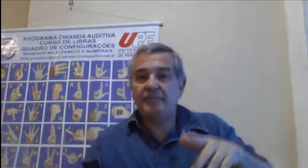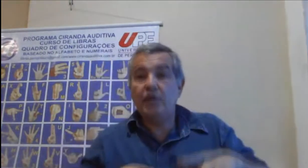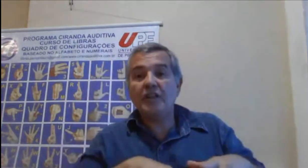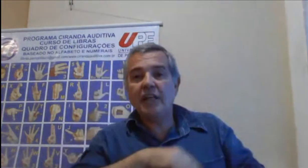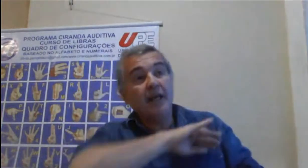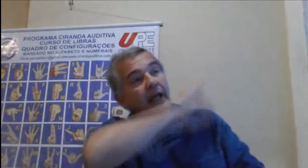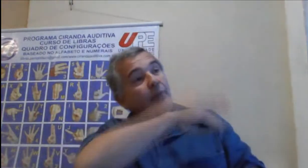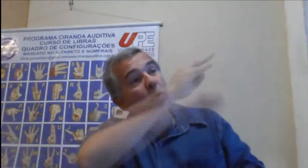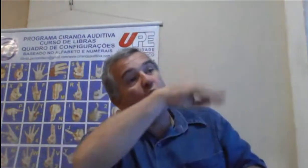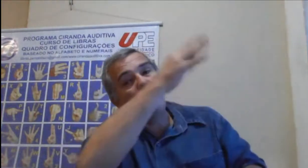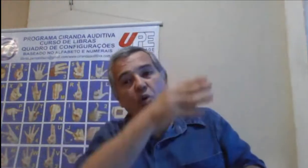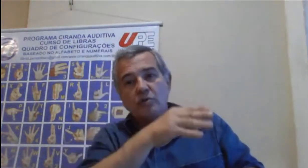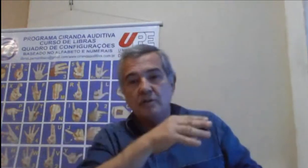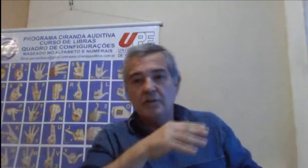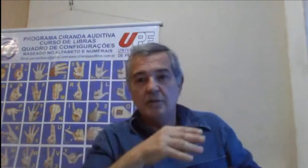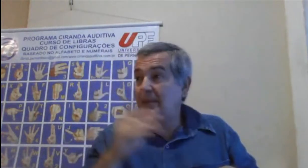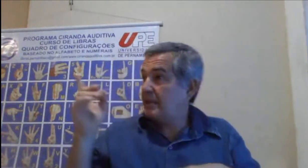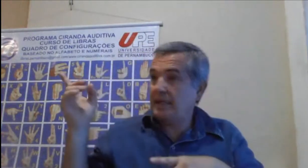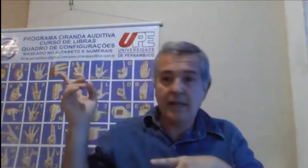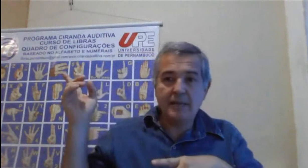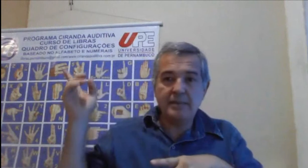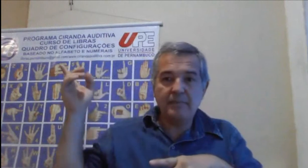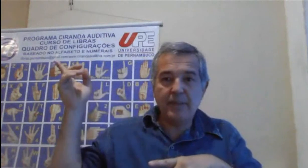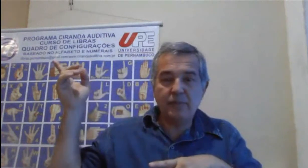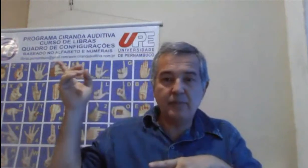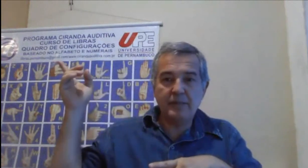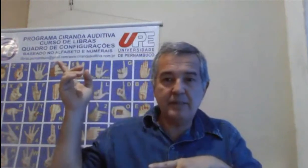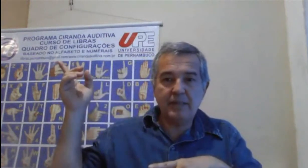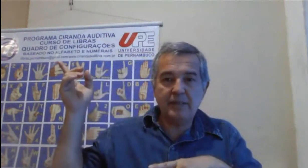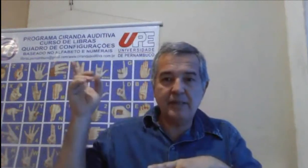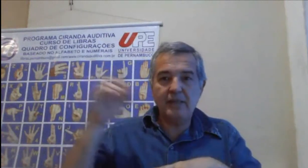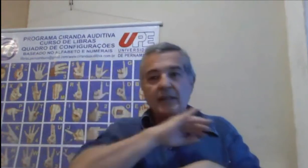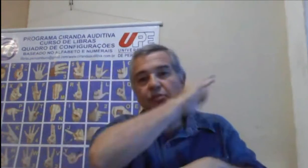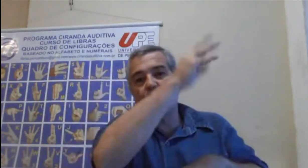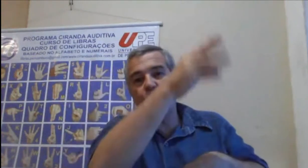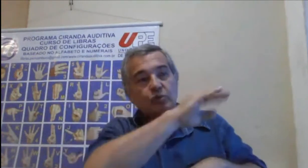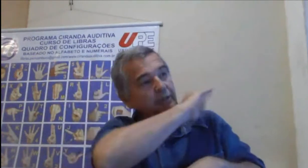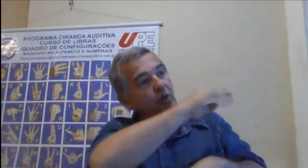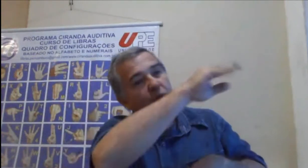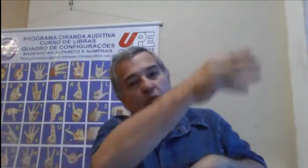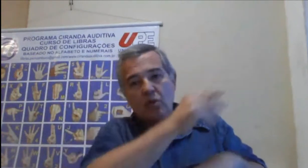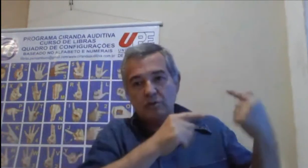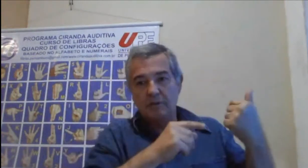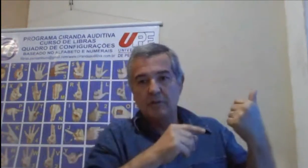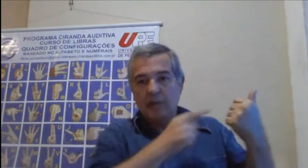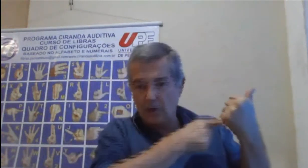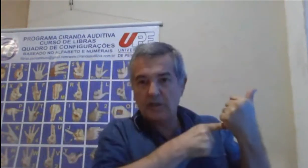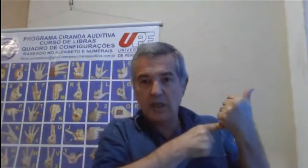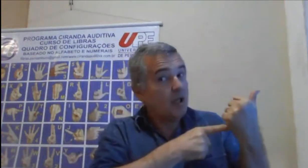cordilheira. Cordilheira. É morro. Mas aqui em casa, perto da minha cidade aqui, tem 3 morros juntos. É morro. É uma cordilheira? Não,